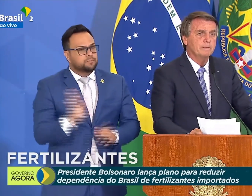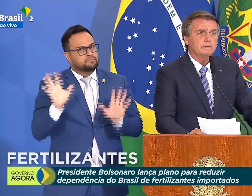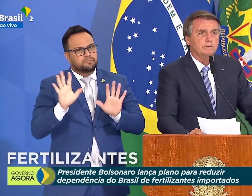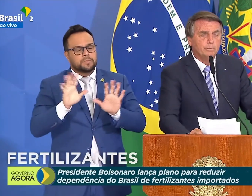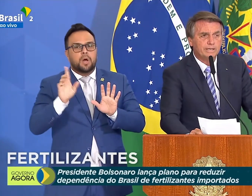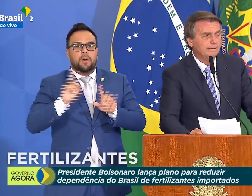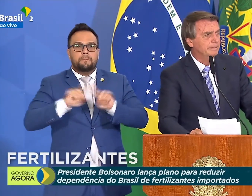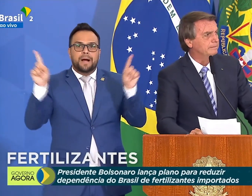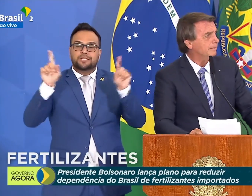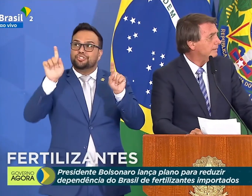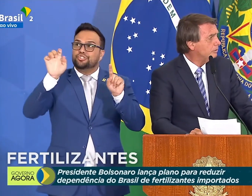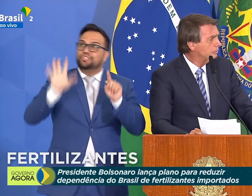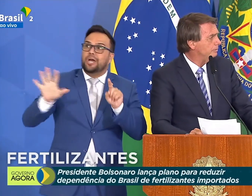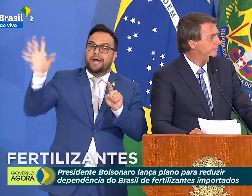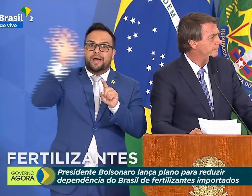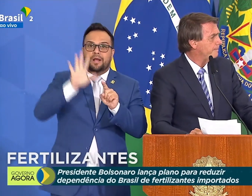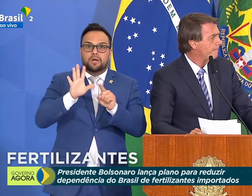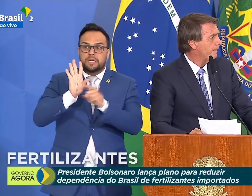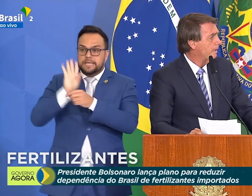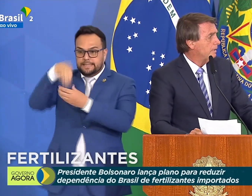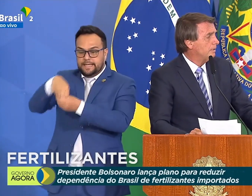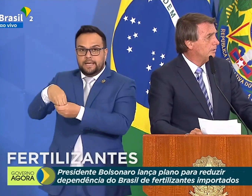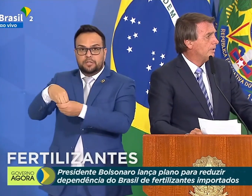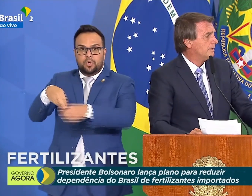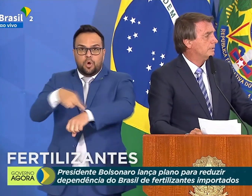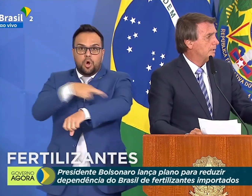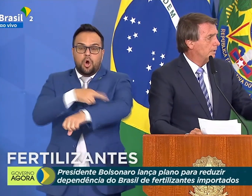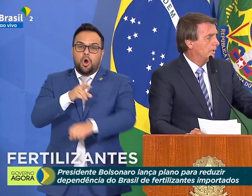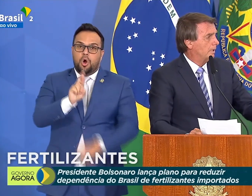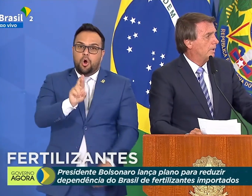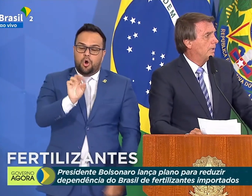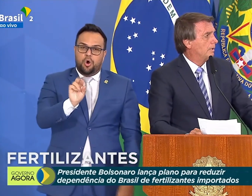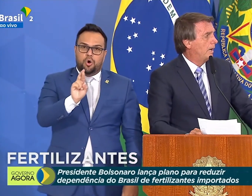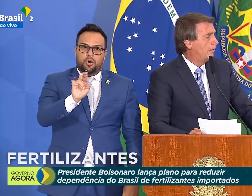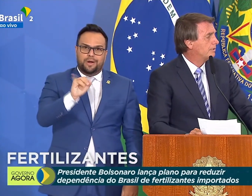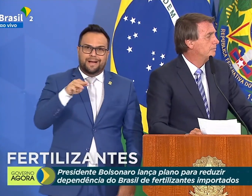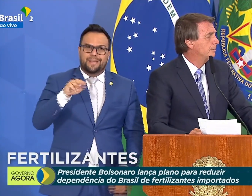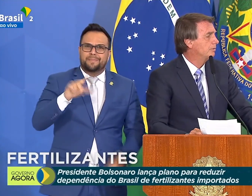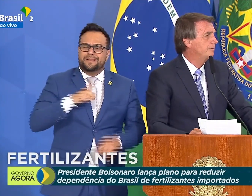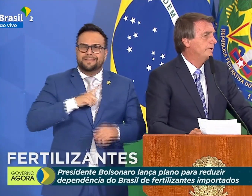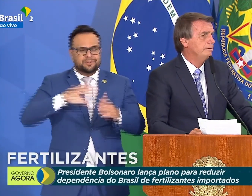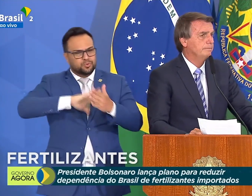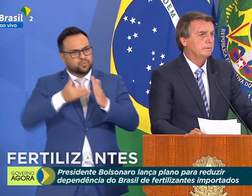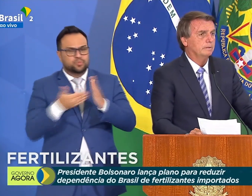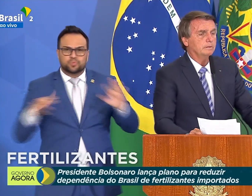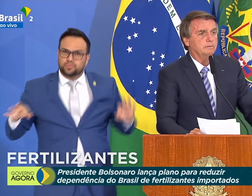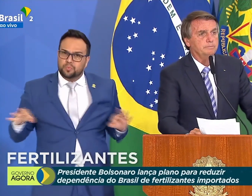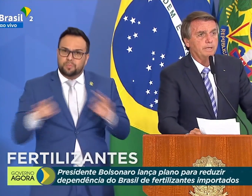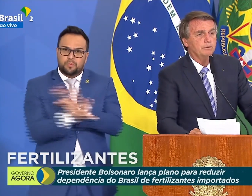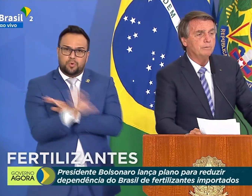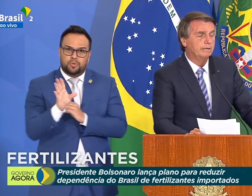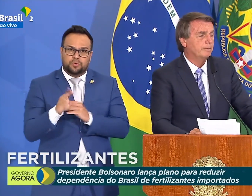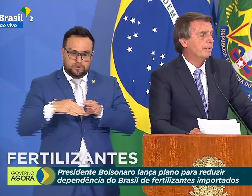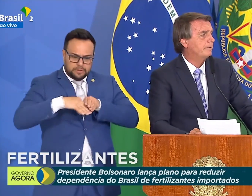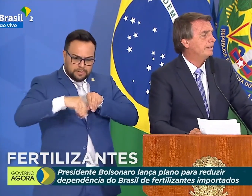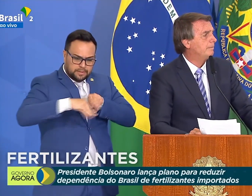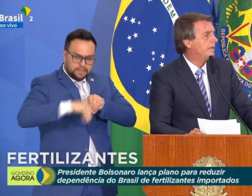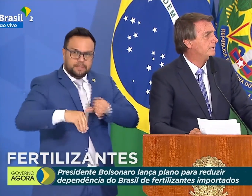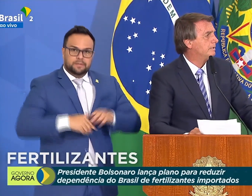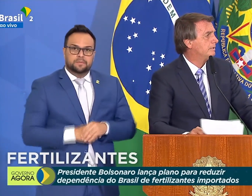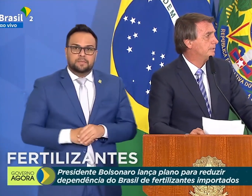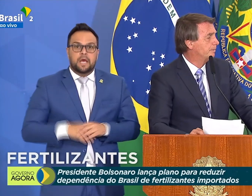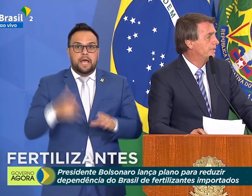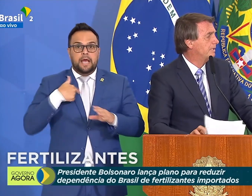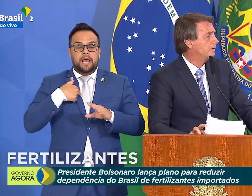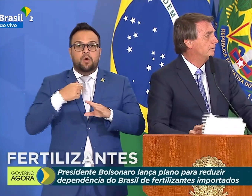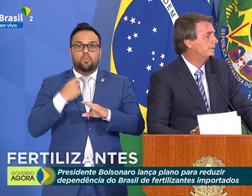como Roraima, lá tem tudo. E nós, ao assumir o governo, um ano